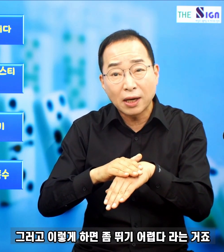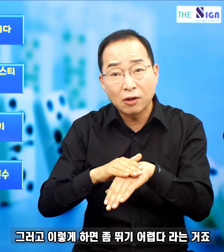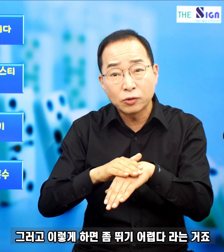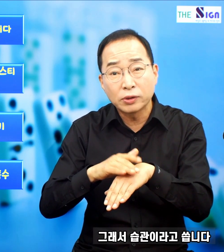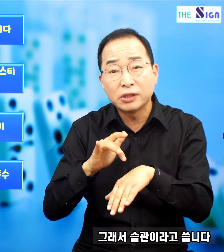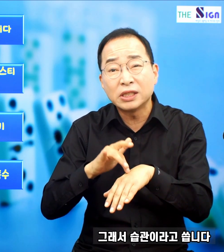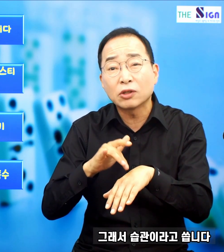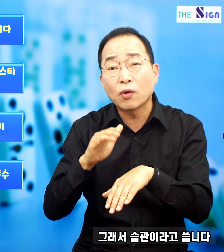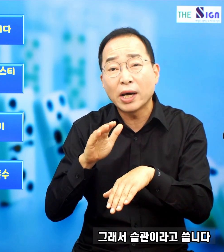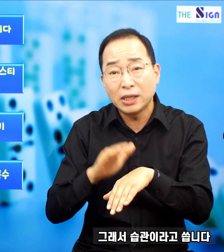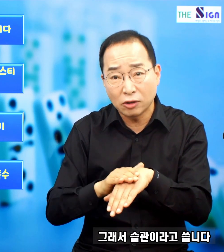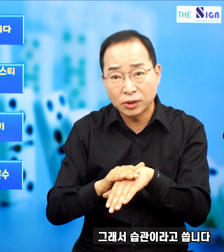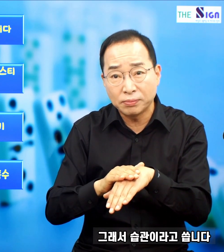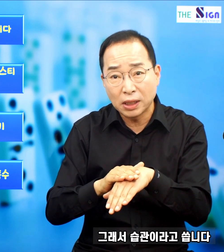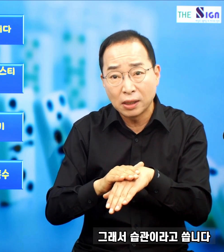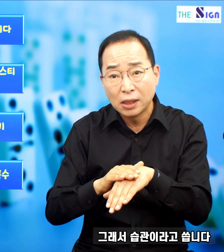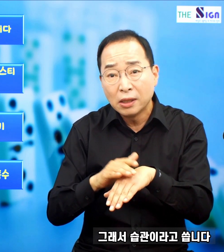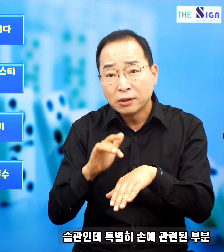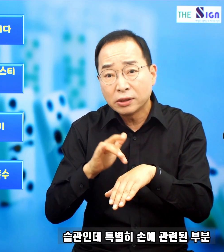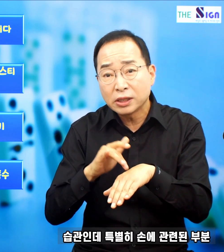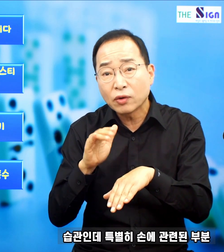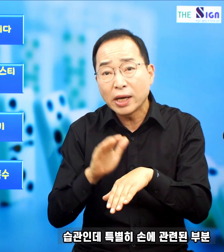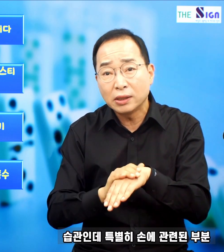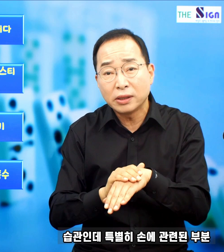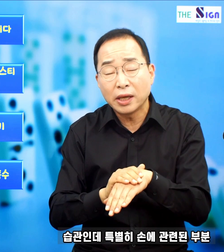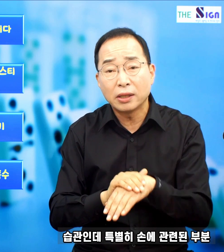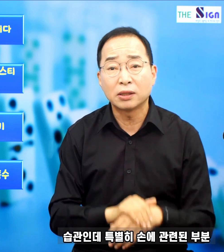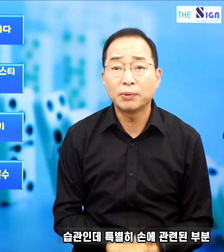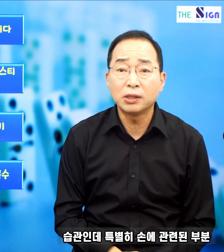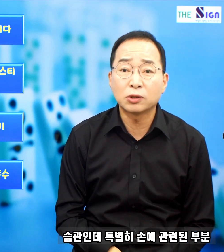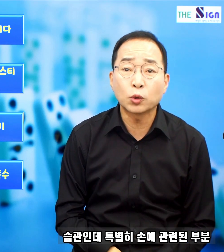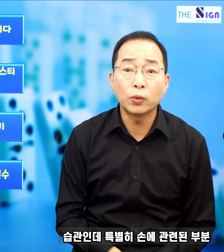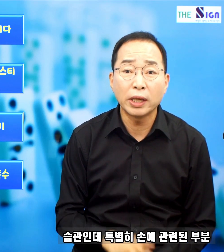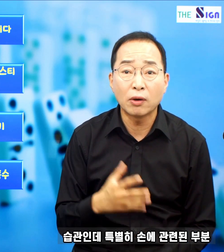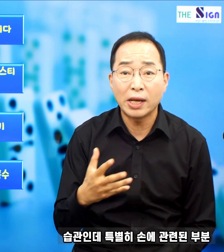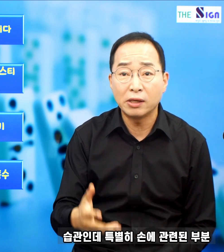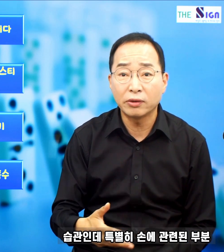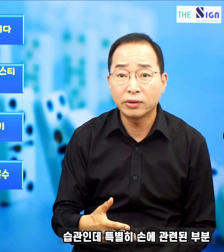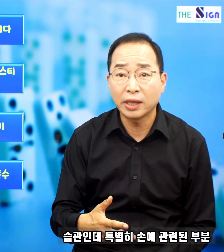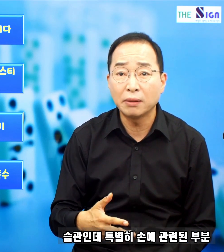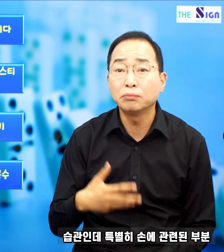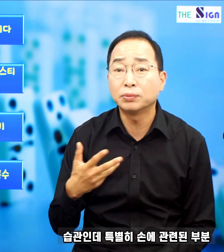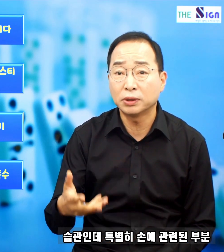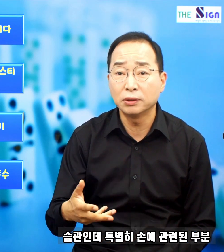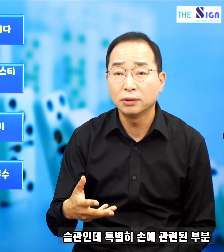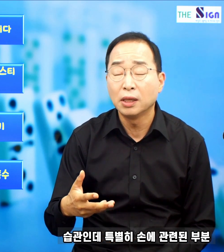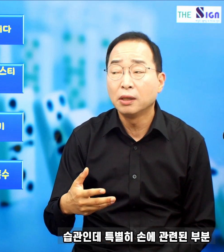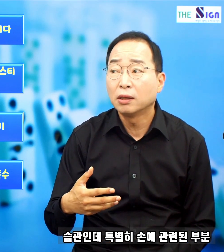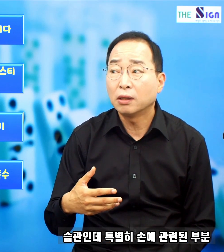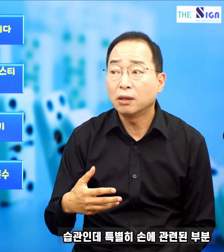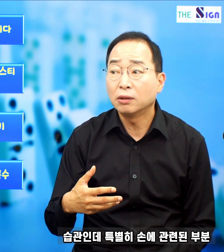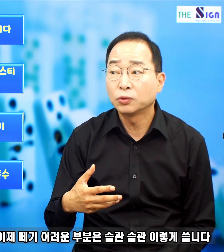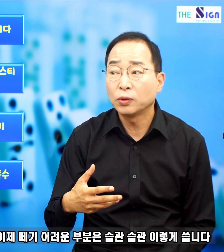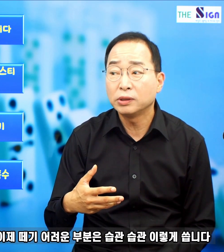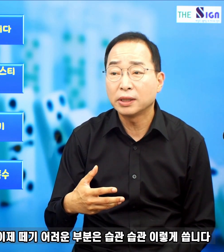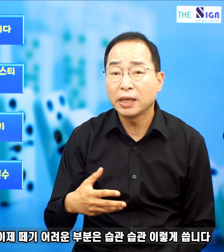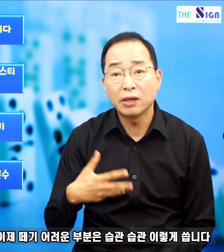거죠. 그래서 습관이라고 씁니다. 습관인데, 특별히 손에 관련된 부분, 또는 이제 떼기 어려운